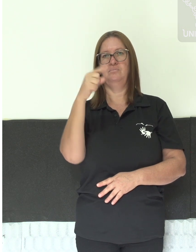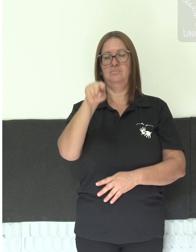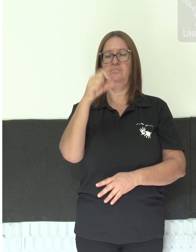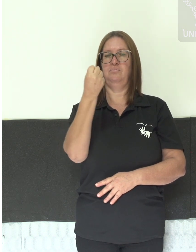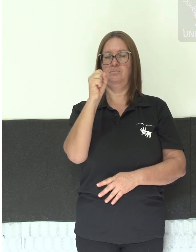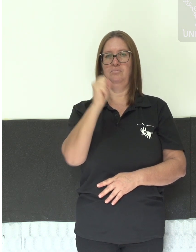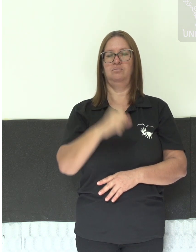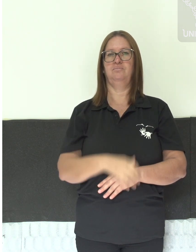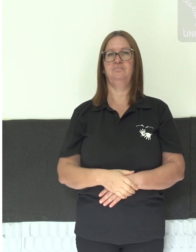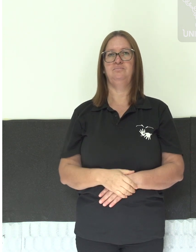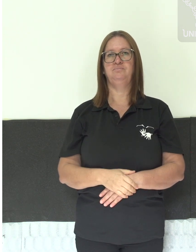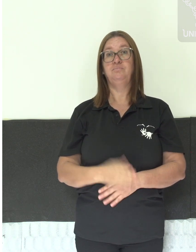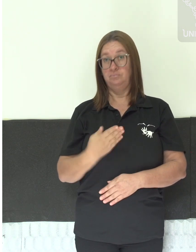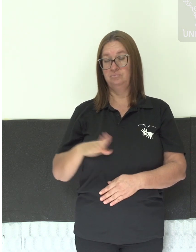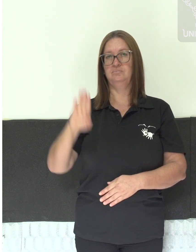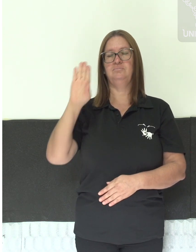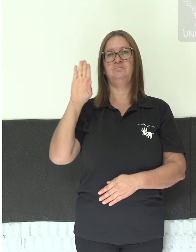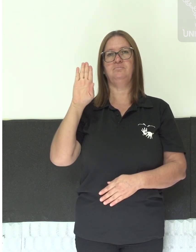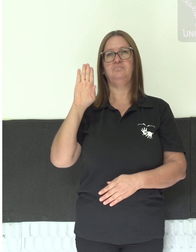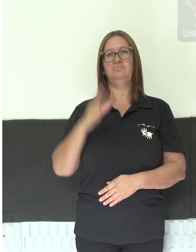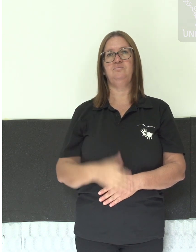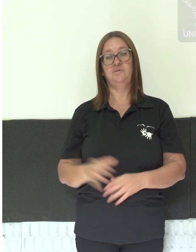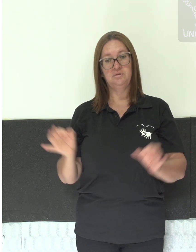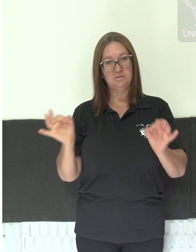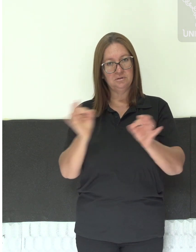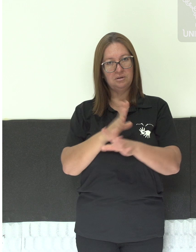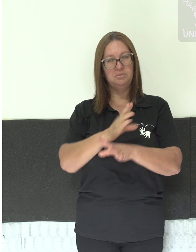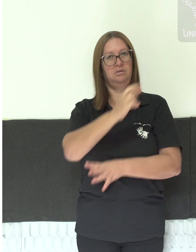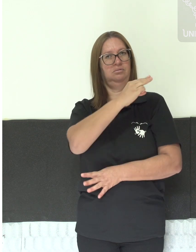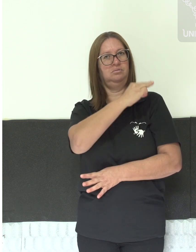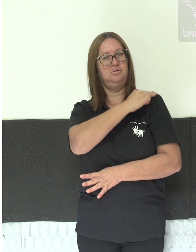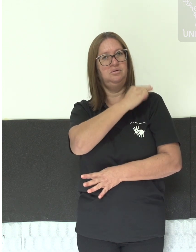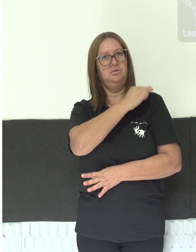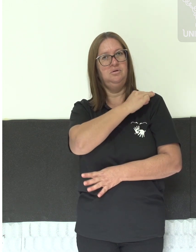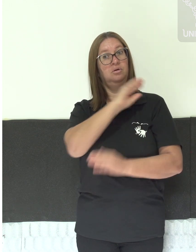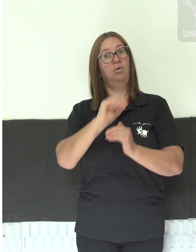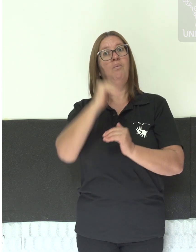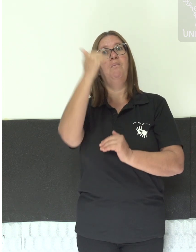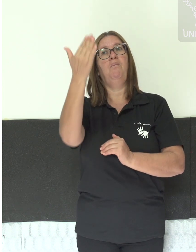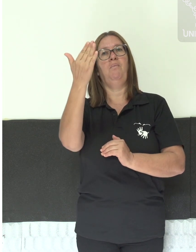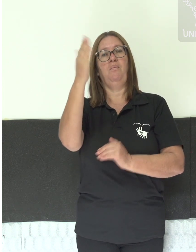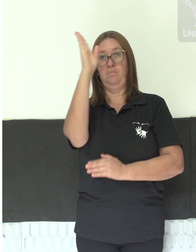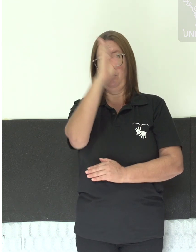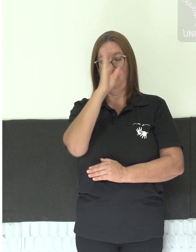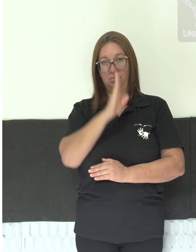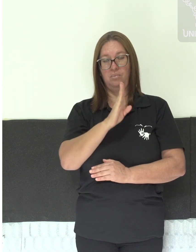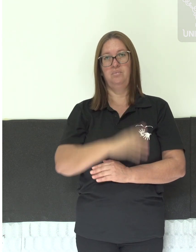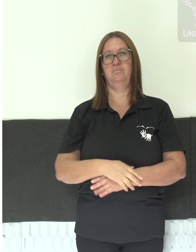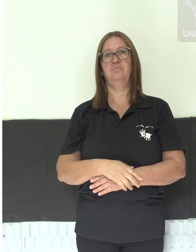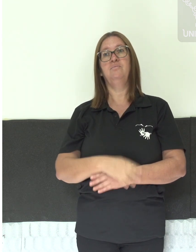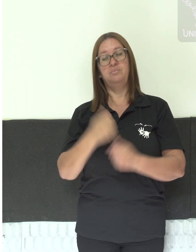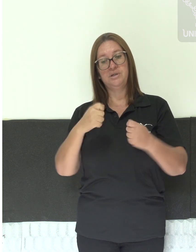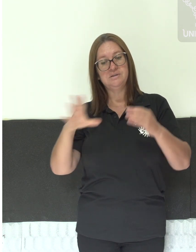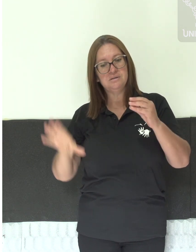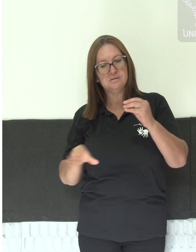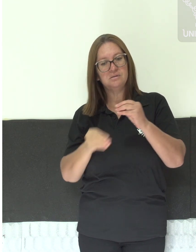7.3.4.1.1.8 Os candidatos que concluíram o ensino médio fora do Brasil devem